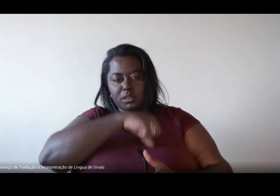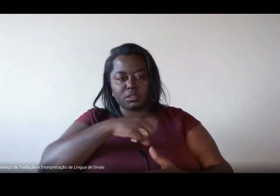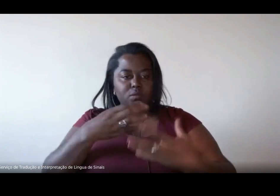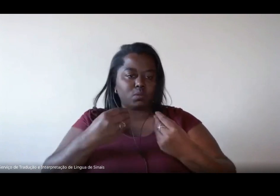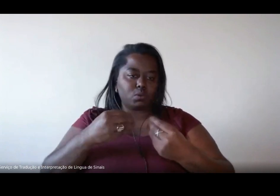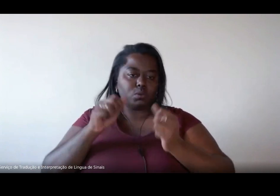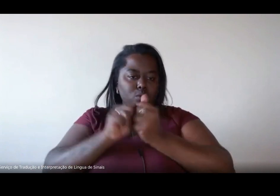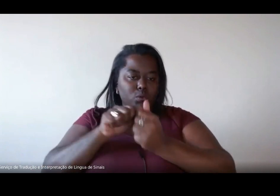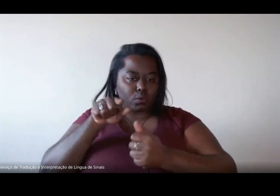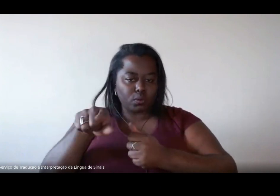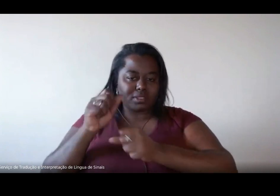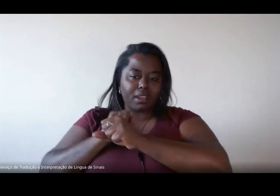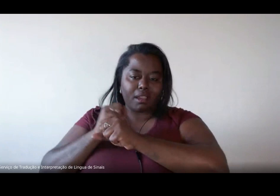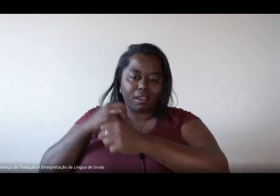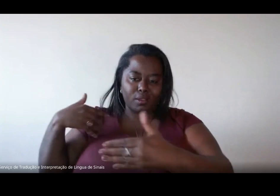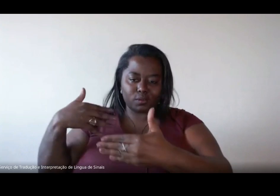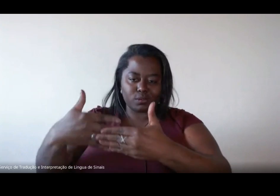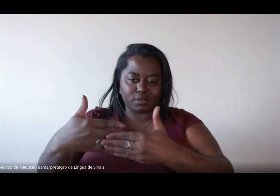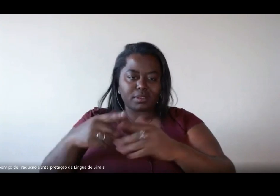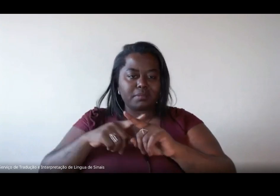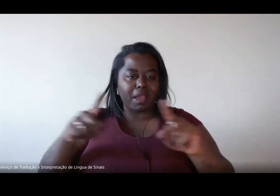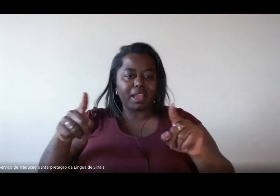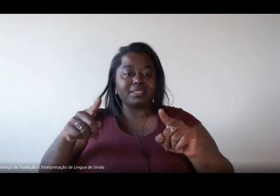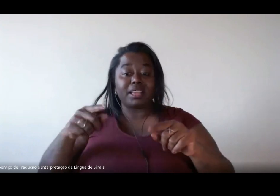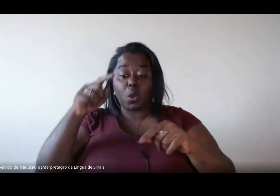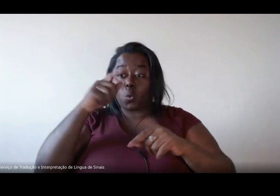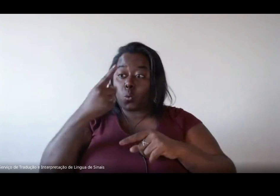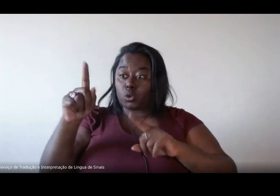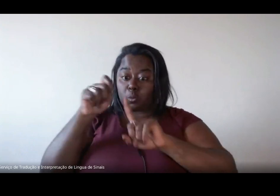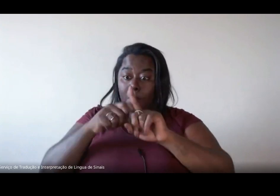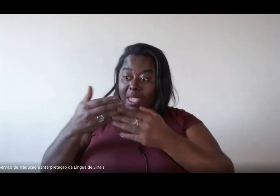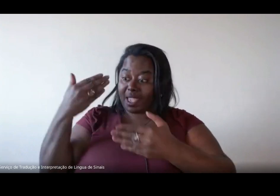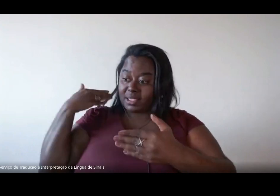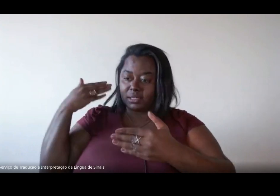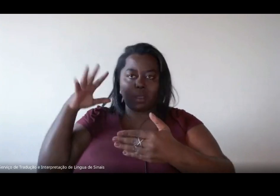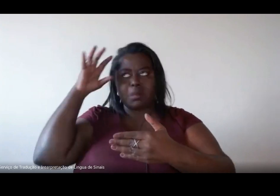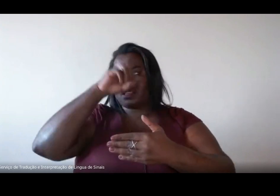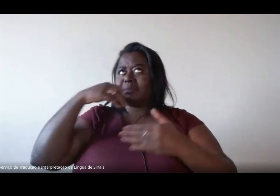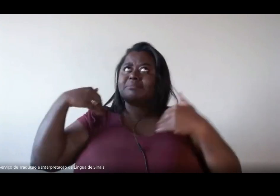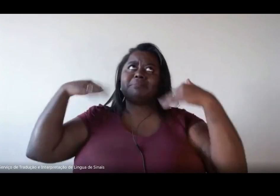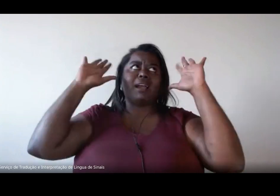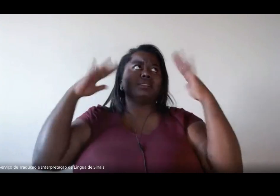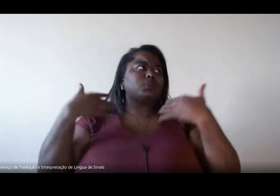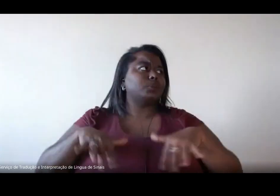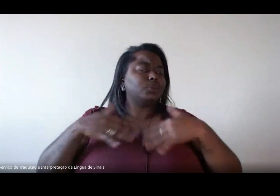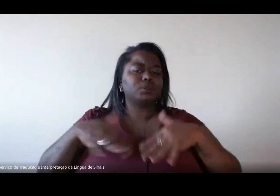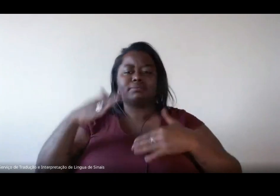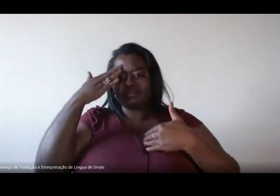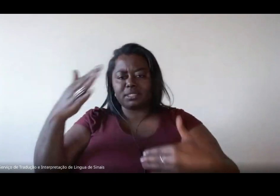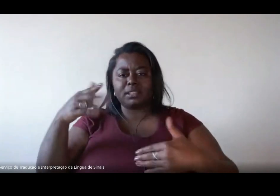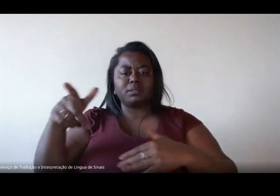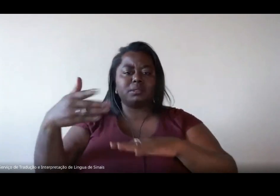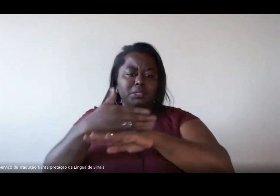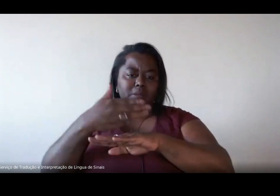acho que eu aprendi muito com você nos últimos anos, mas não tanto quanto eu aprendi no último mês. Então, muito obrigada